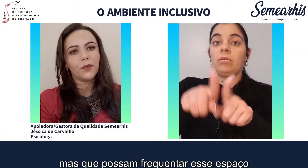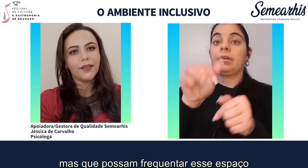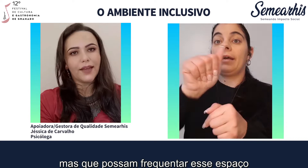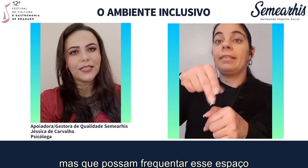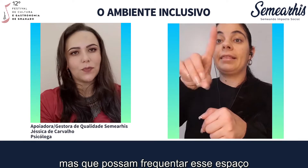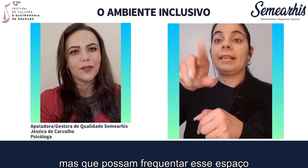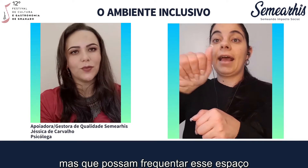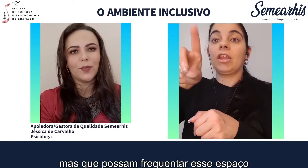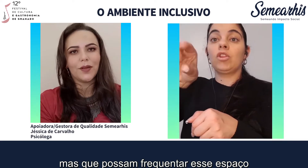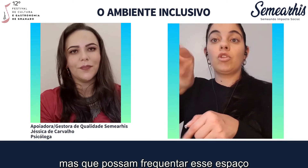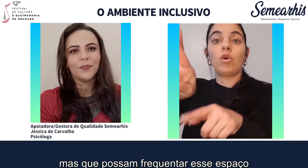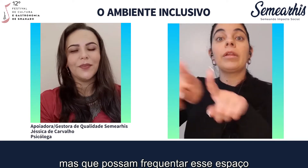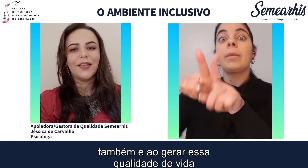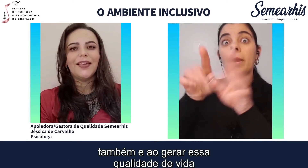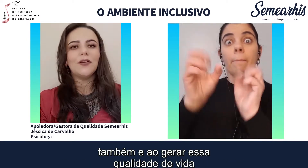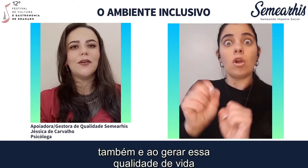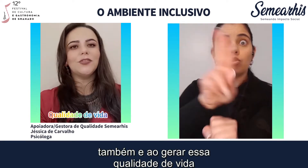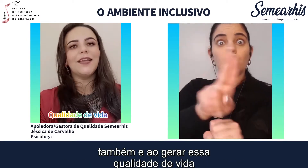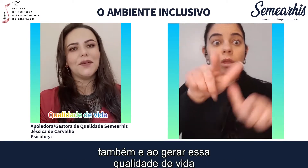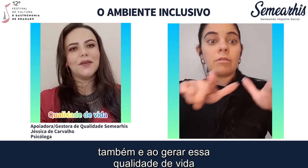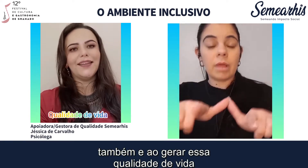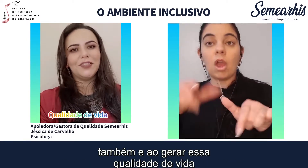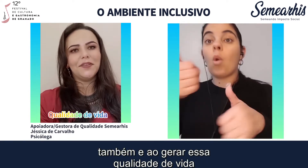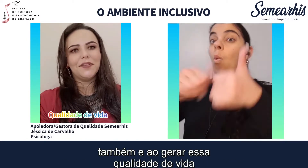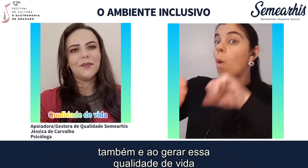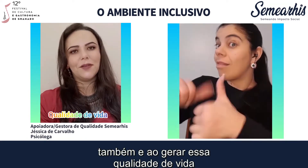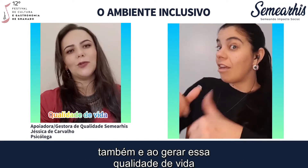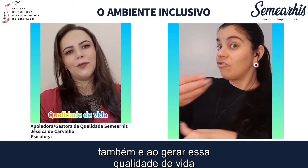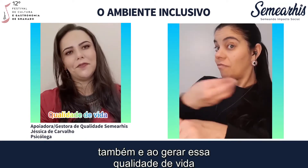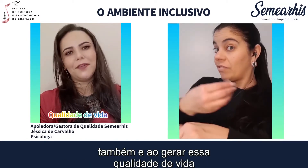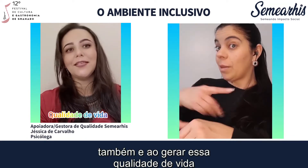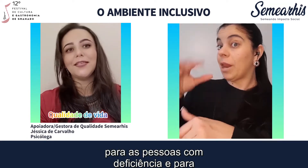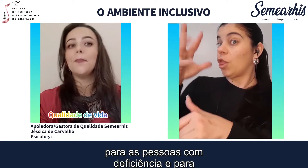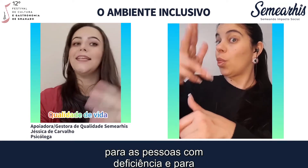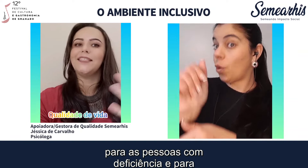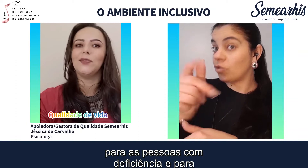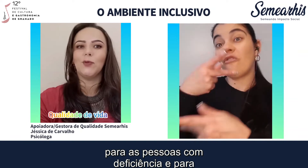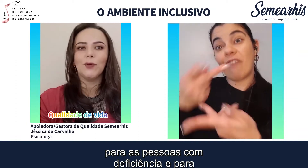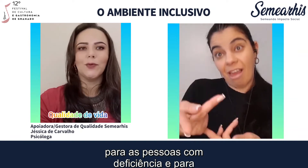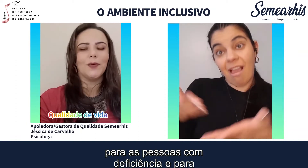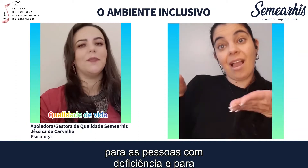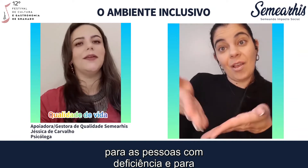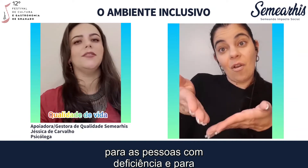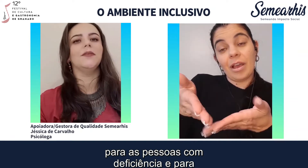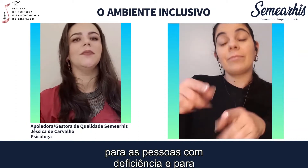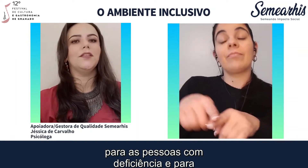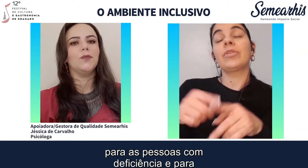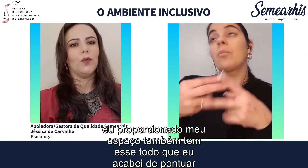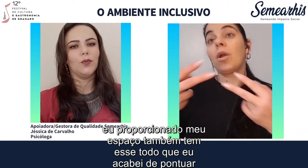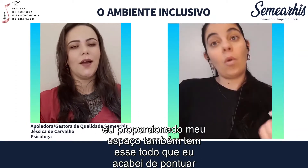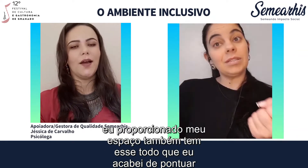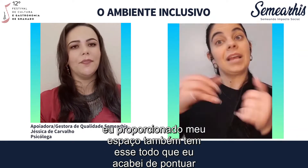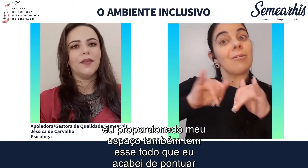possam frequentar esse espaço também. E ao gerar essa qualidade de vida para as pessoas com deficiência e para esse todo que eu acabei